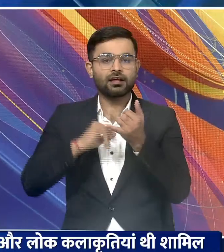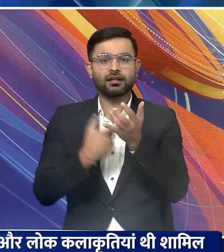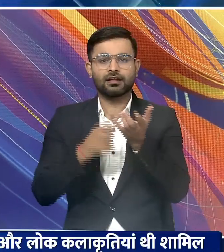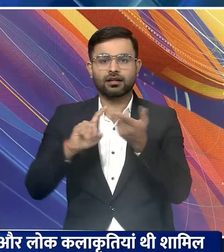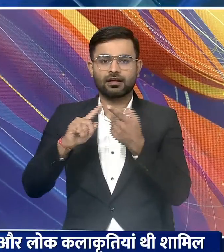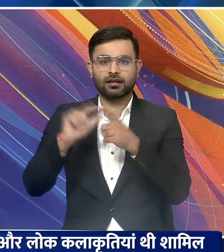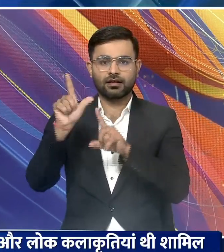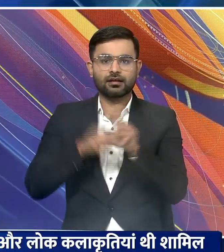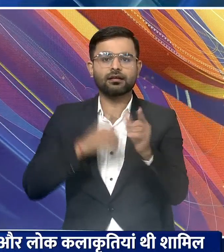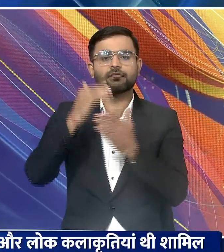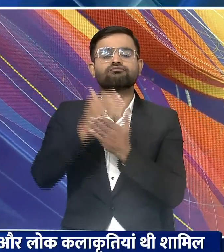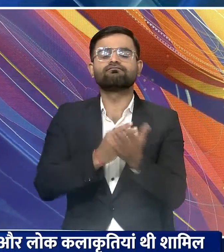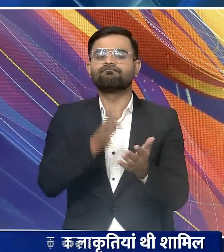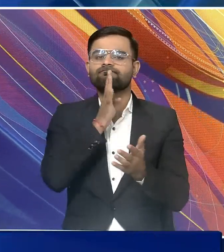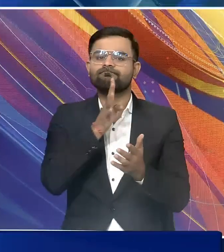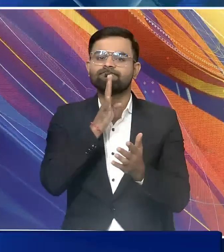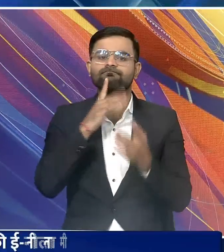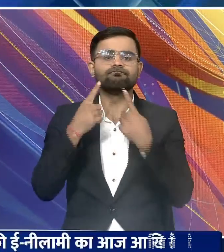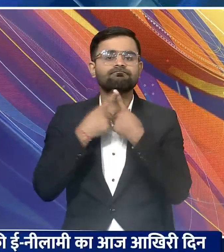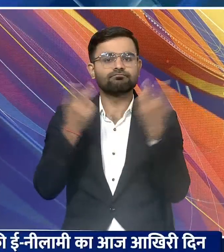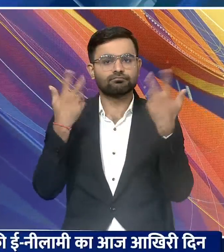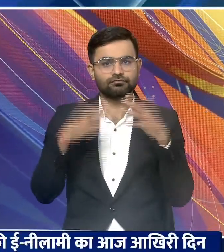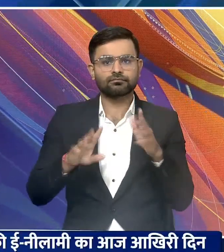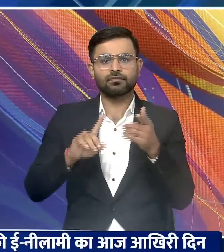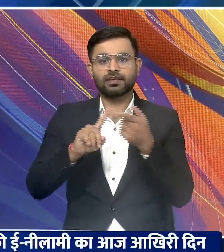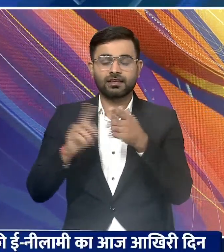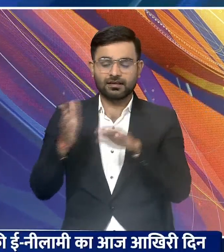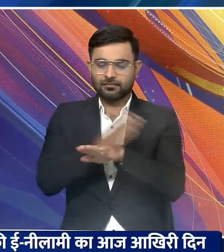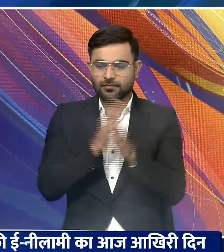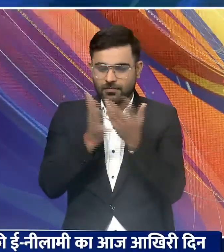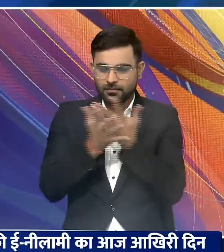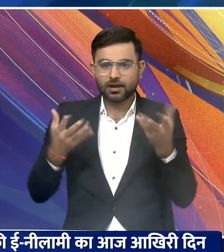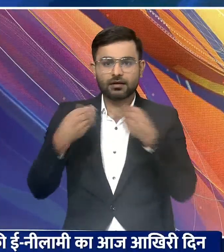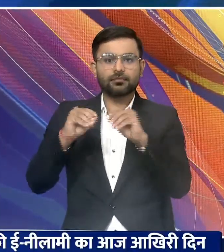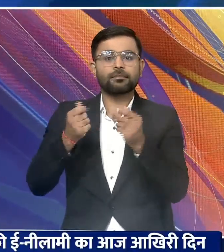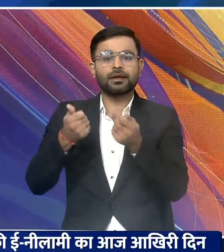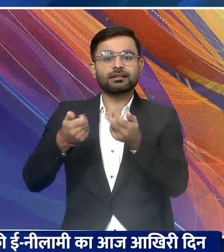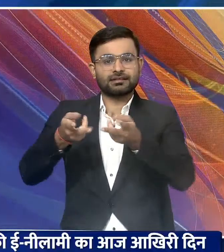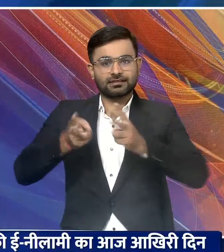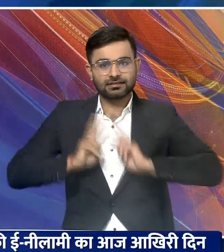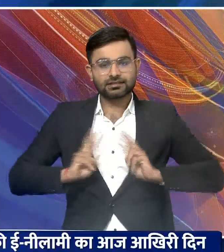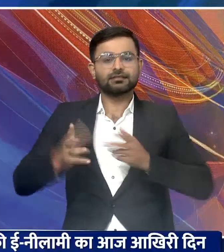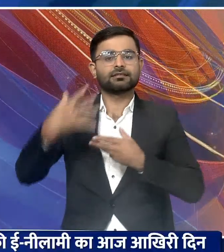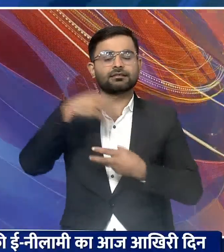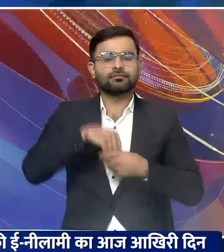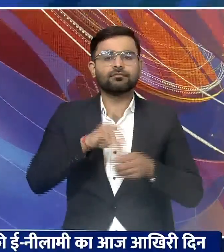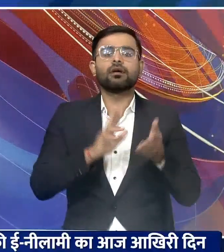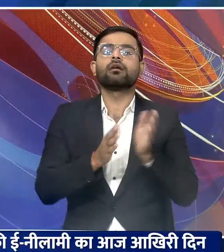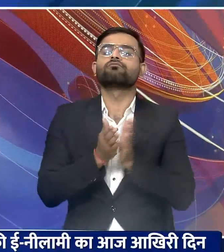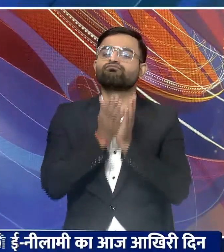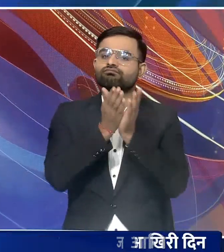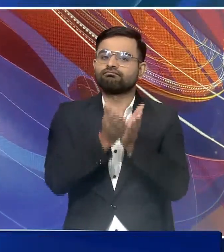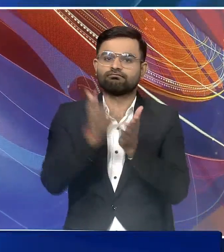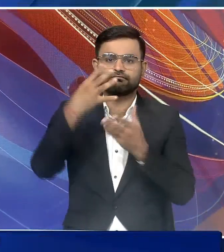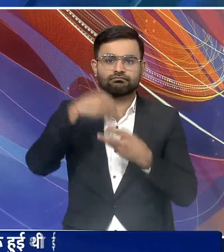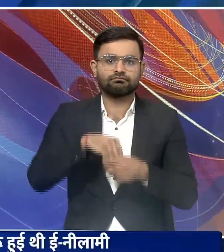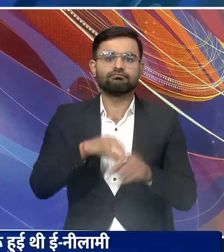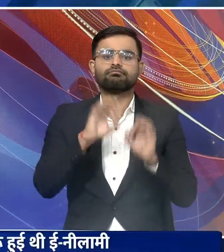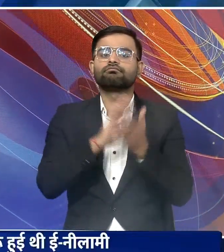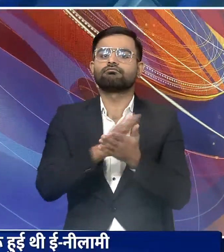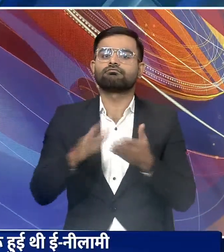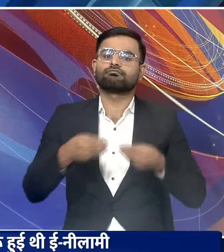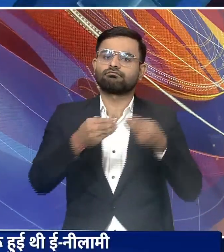संवाददाता सम्मेलन में जानकारी दी। ई नीलामी से प्राप्त हुई धनराशि को नमामि गंगे कार्यक्रम के पवित्र ध्येय के